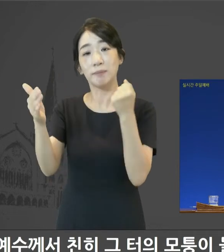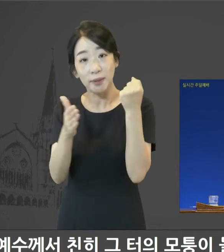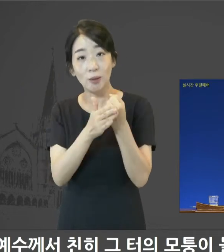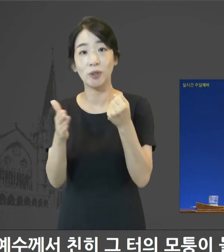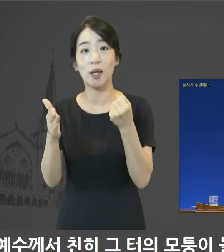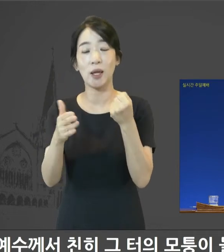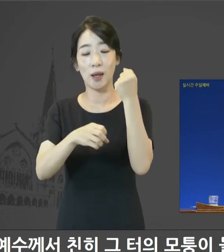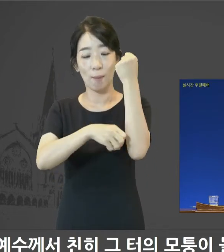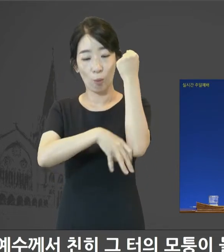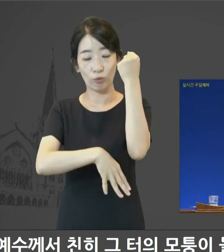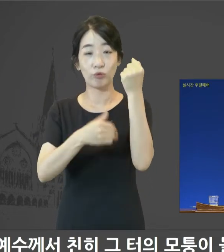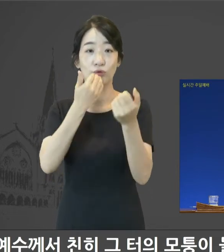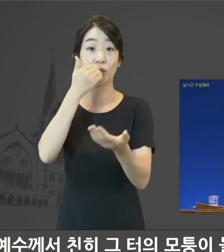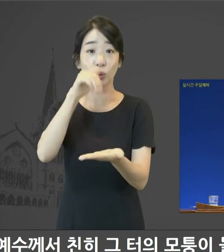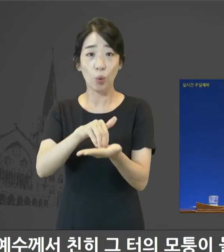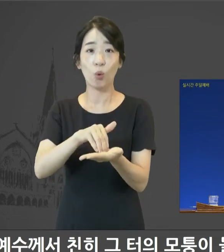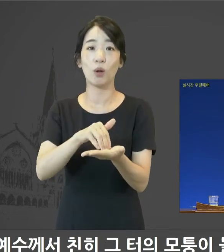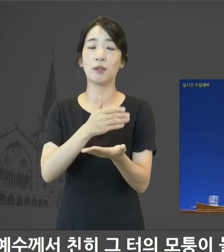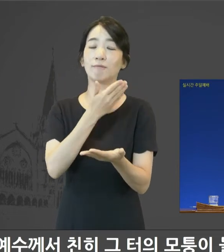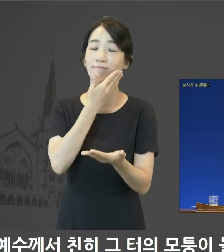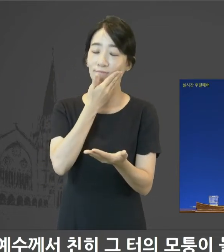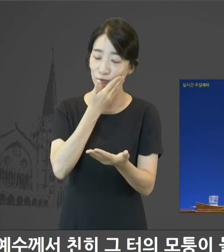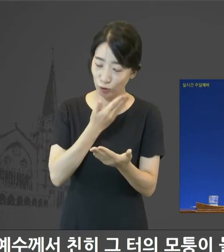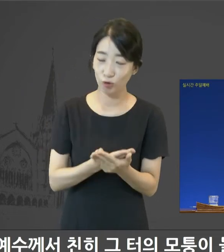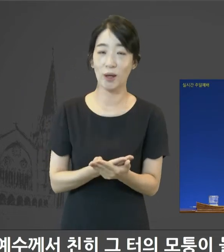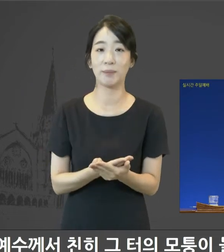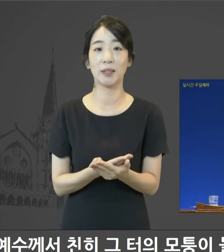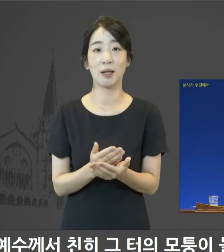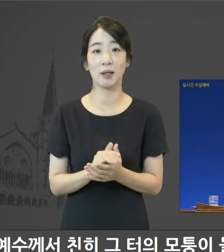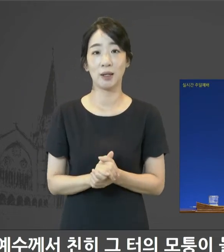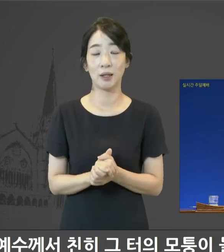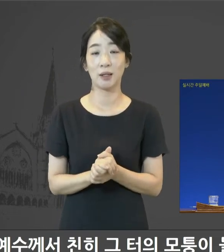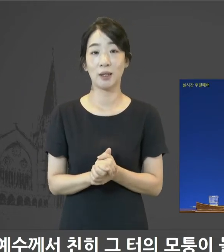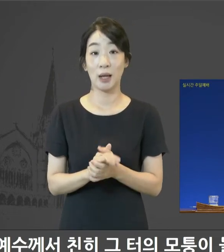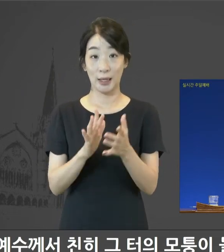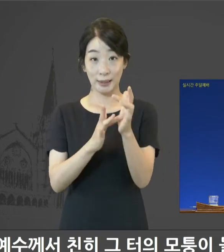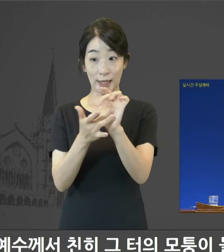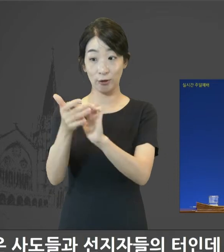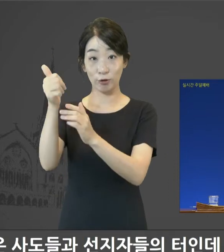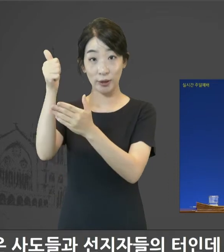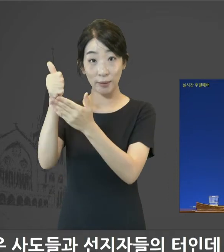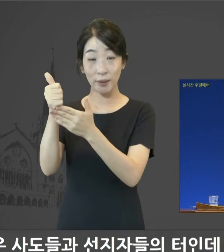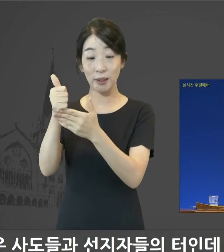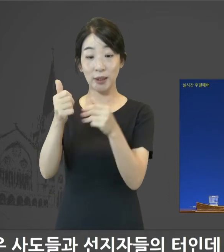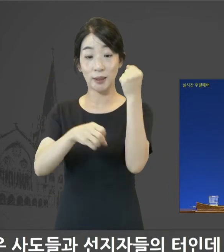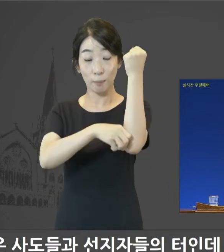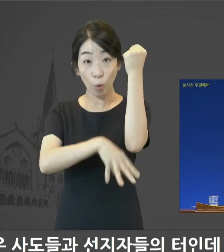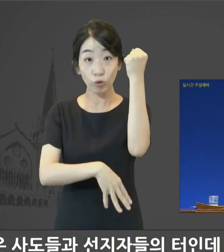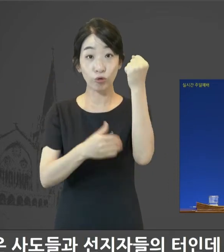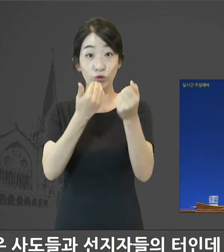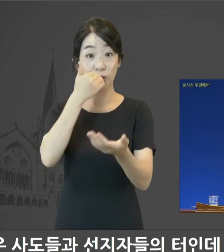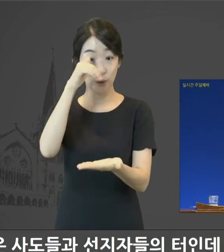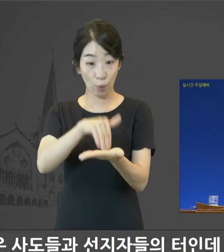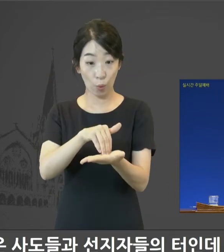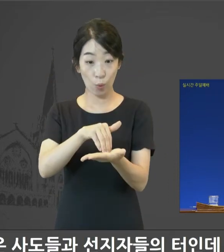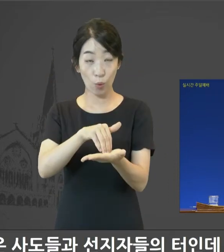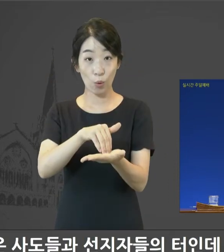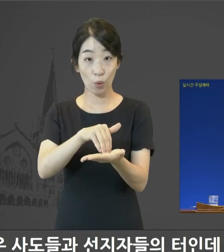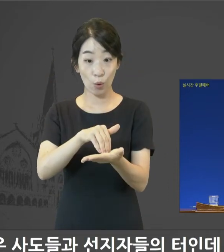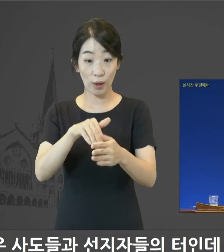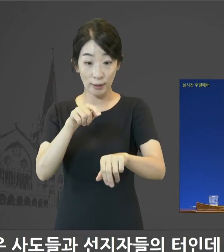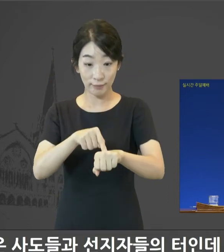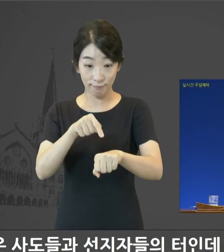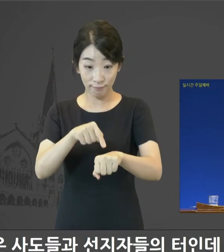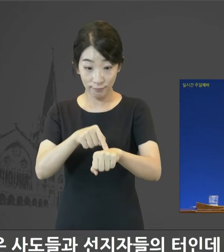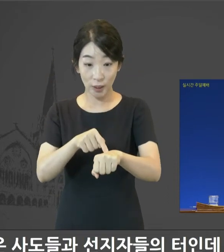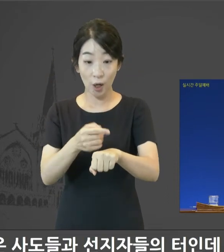겁니다. 사랑하는 여러분, 예수님이 모퉁이 돌이 된 터 위에